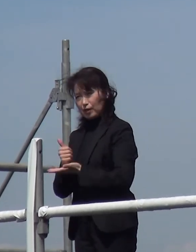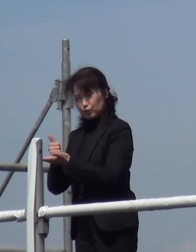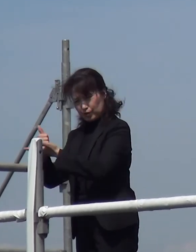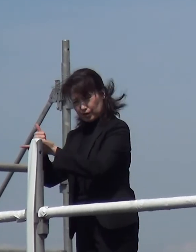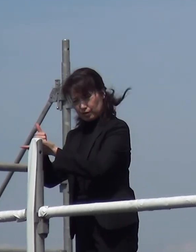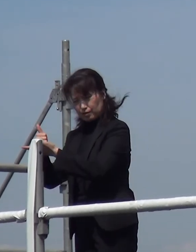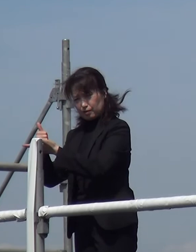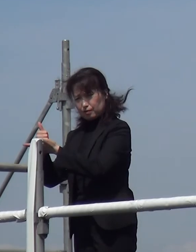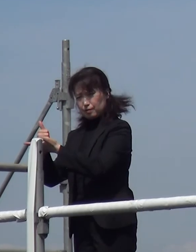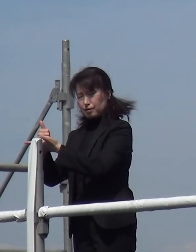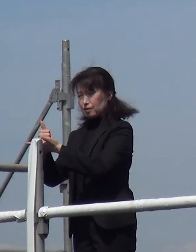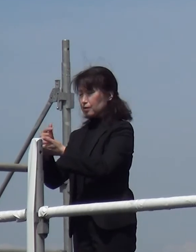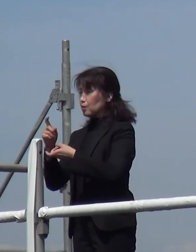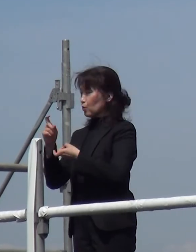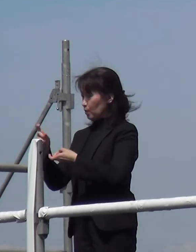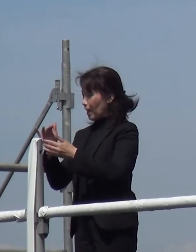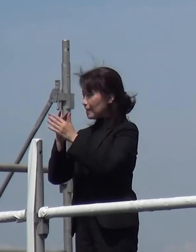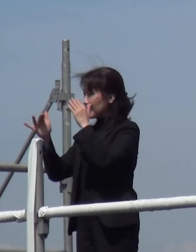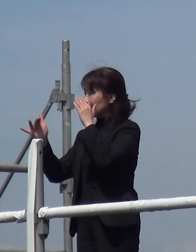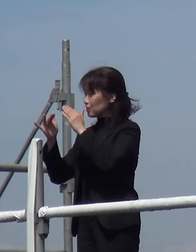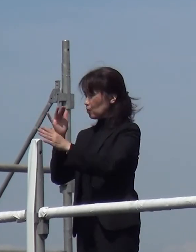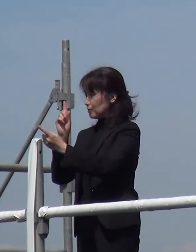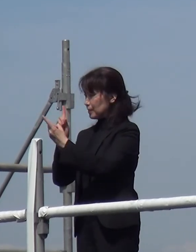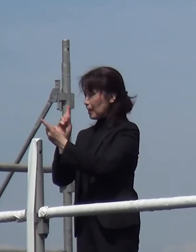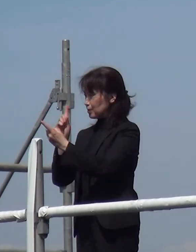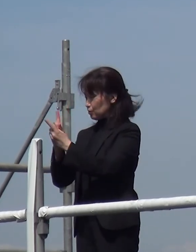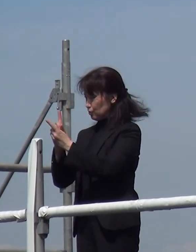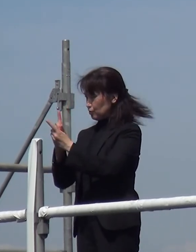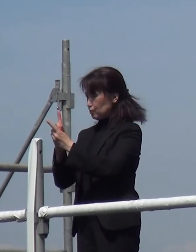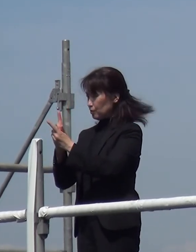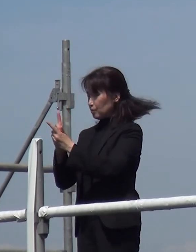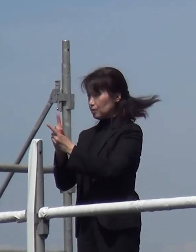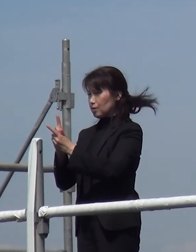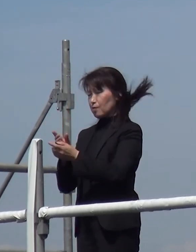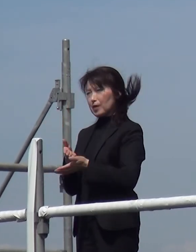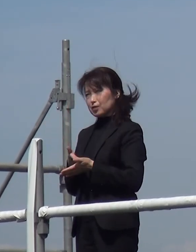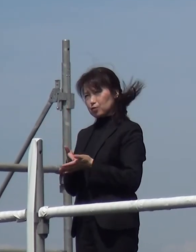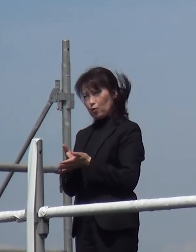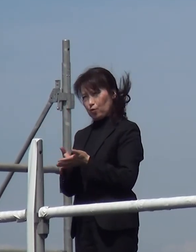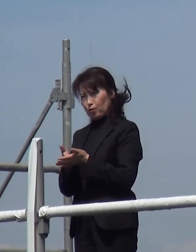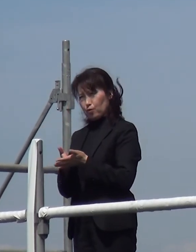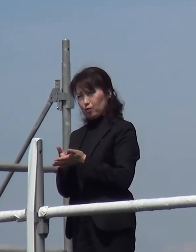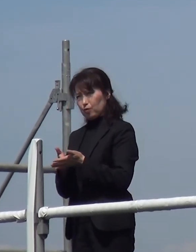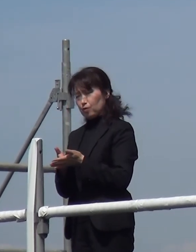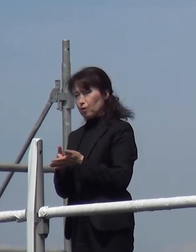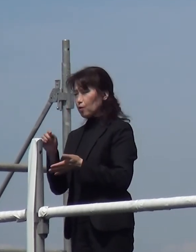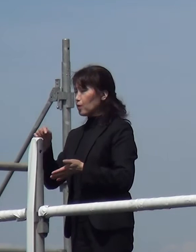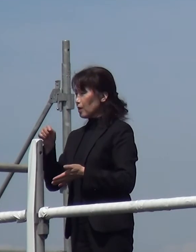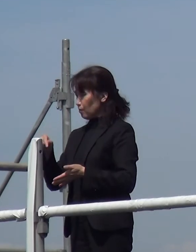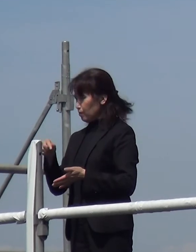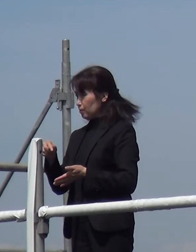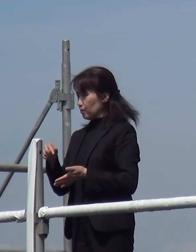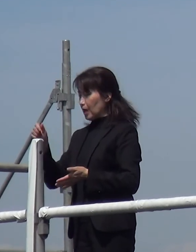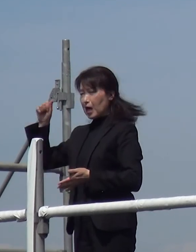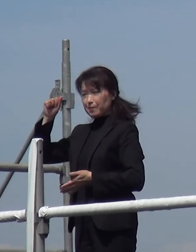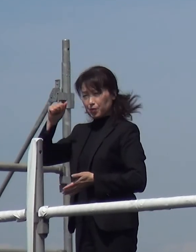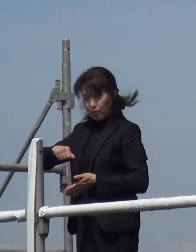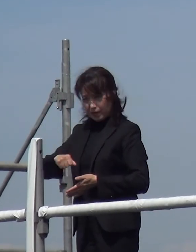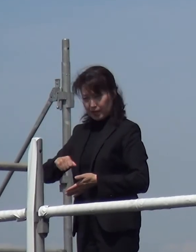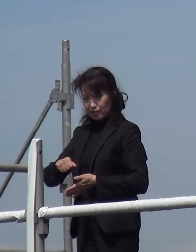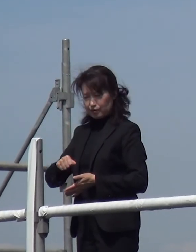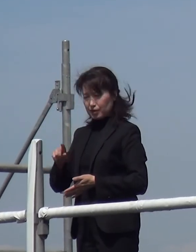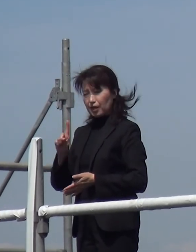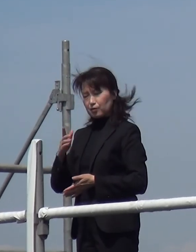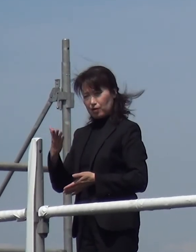という戦争への自己弁護というか自己主張というか、そういうものを認めているのでは